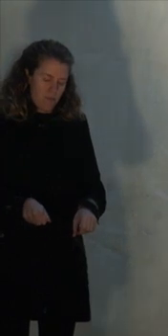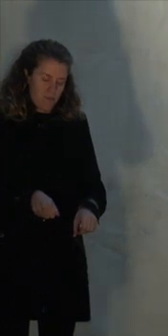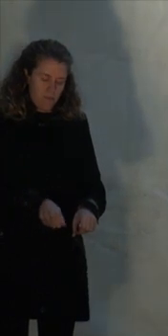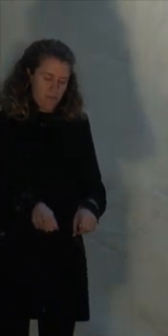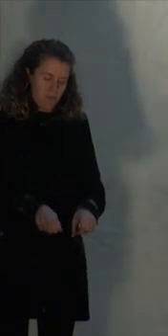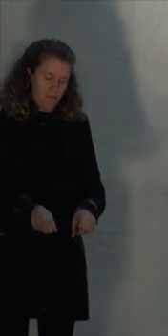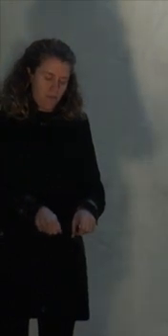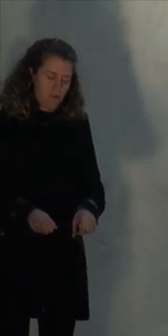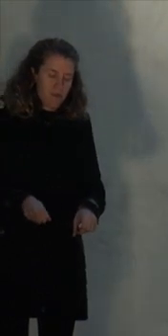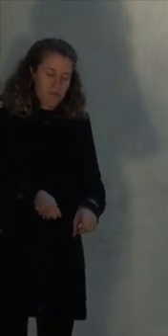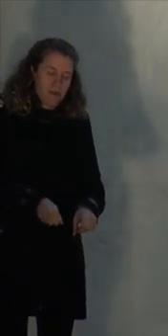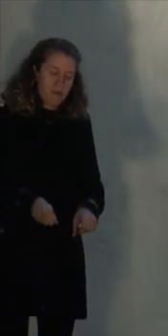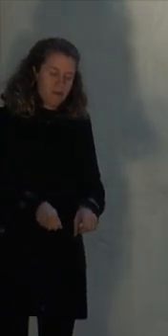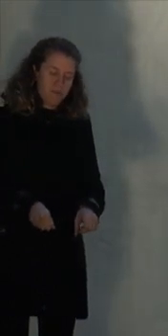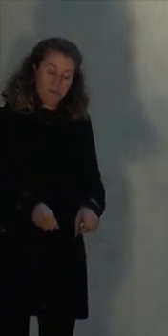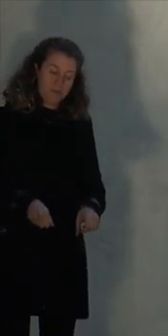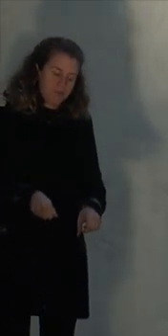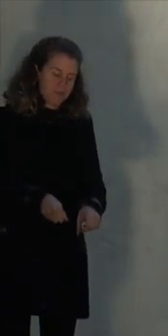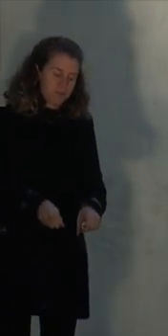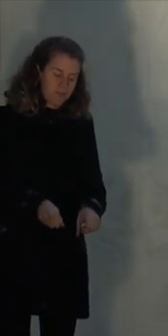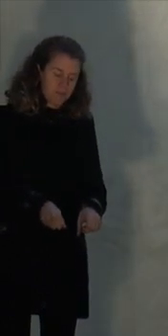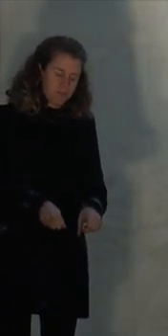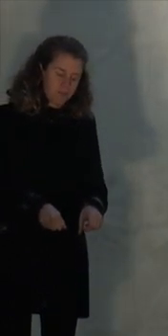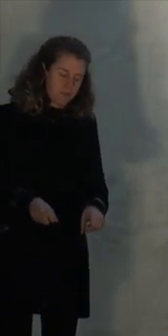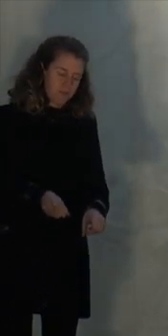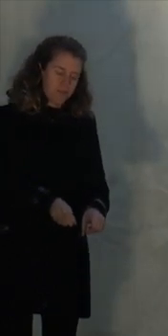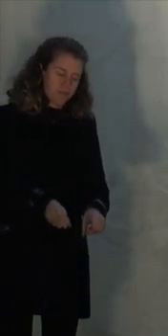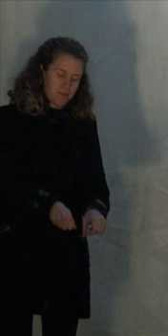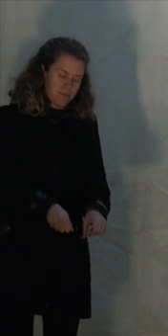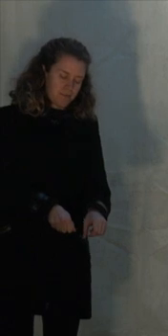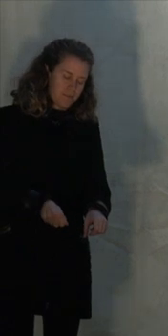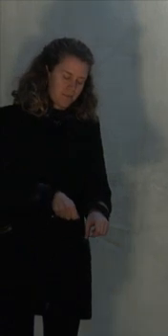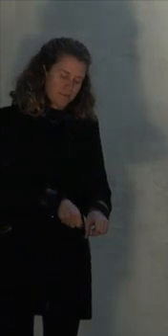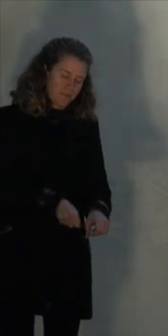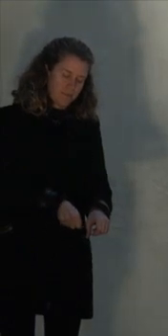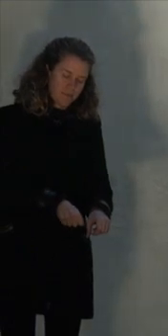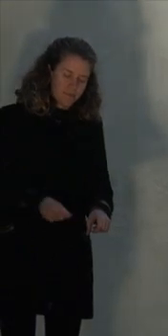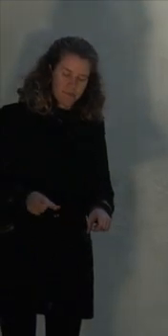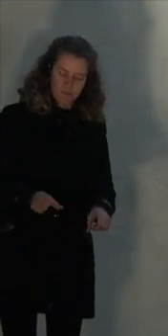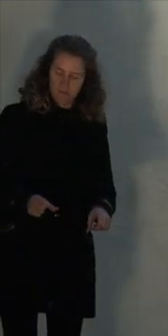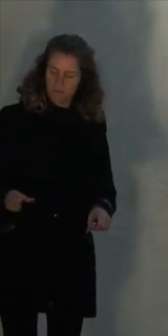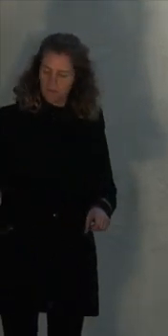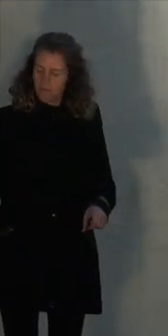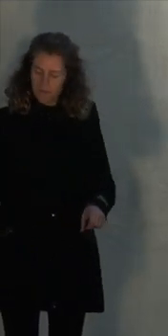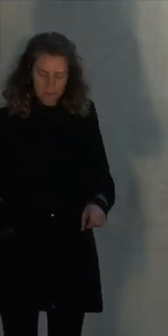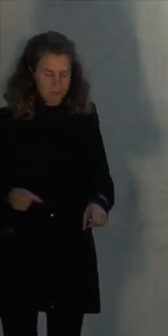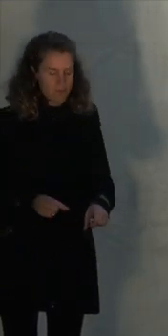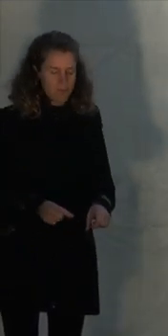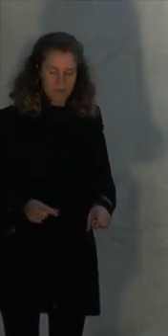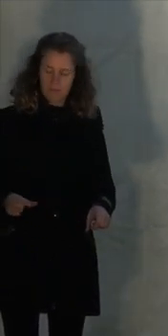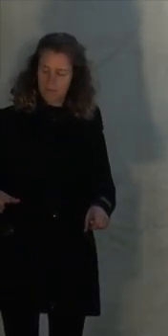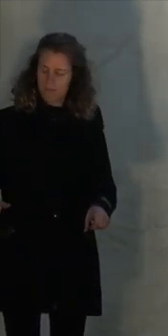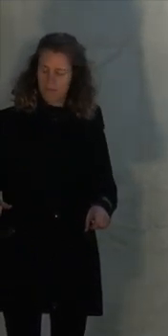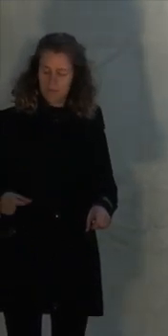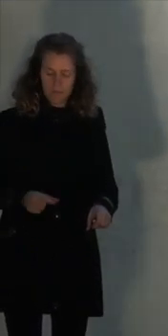ella cuando empecé. Pues mira, Cristina está trabajando en una gran empresa. Yo creo que es una multinacional. Y